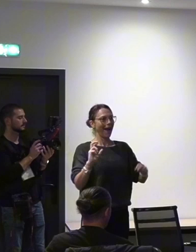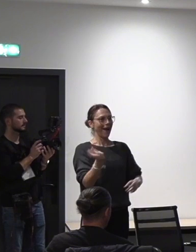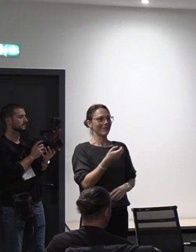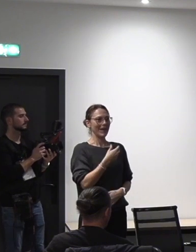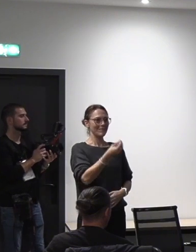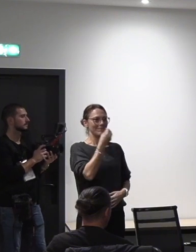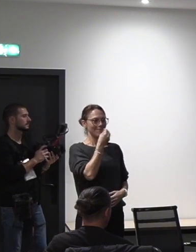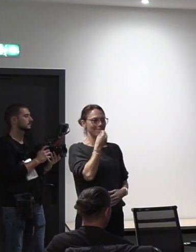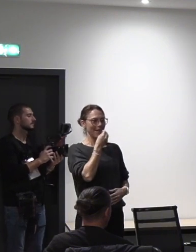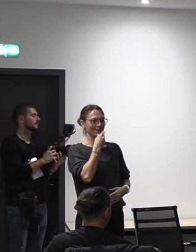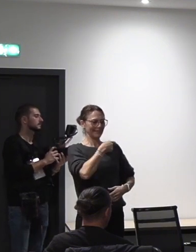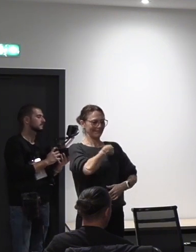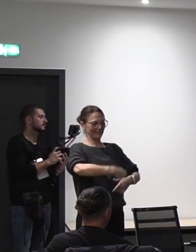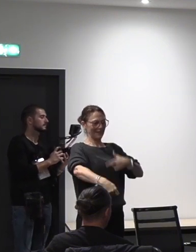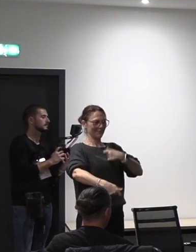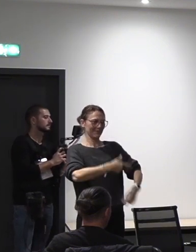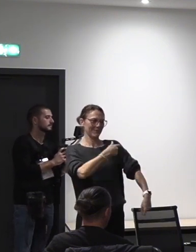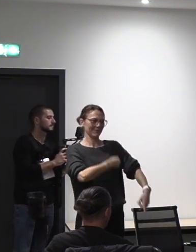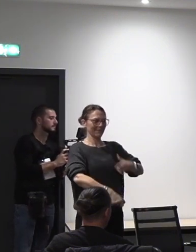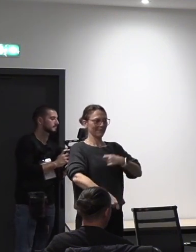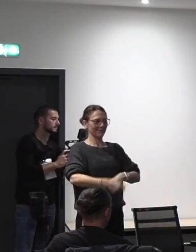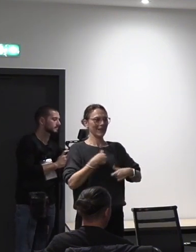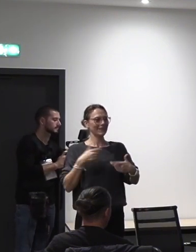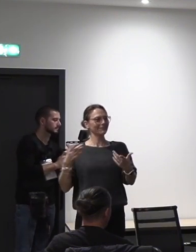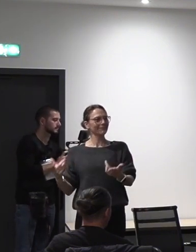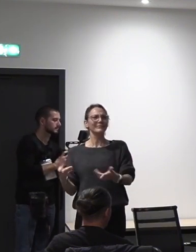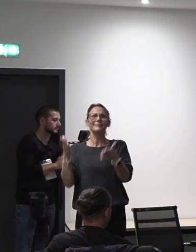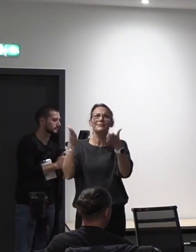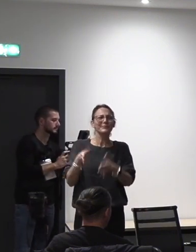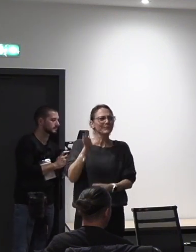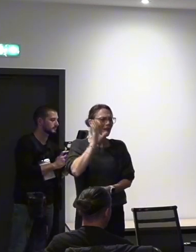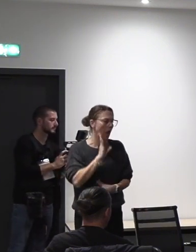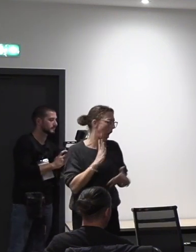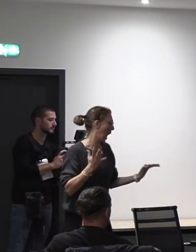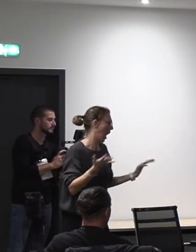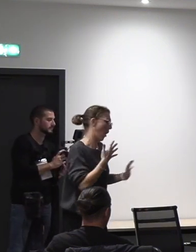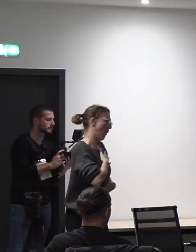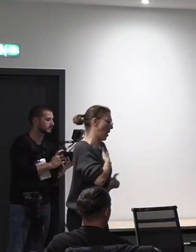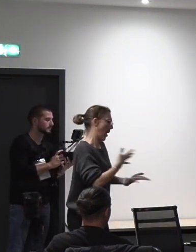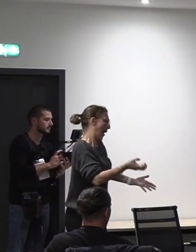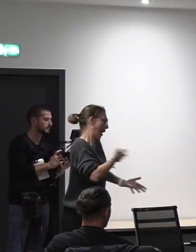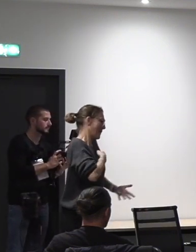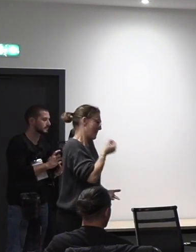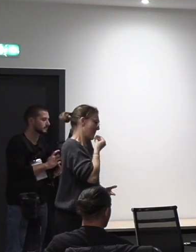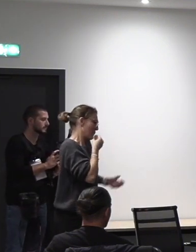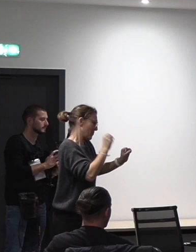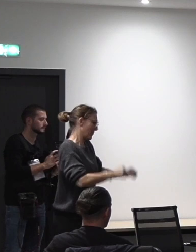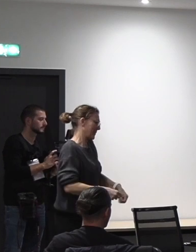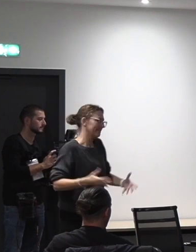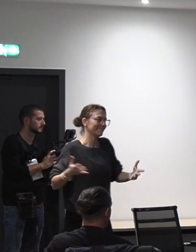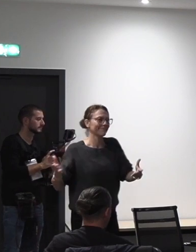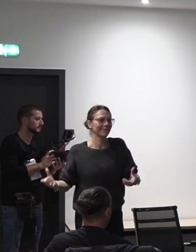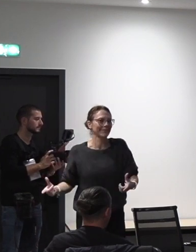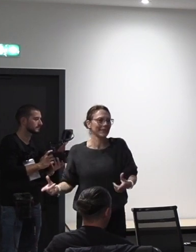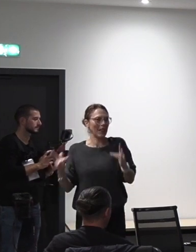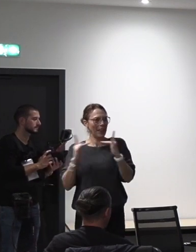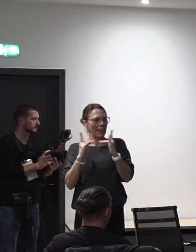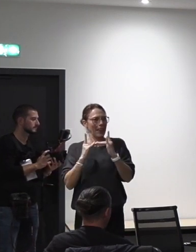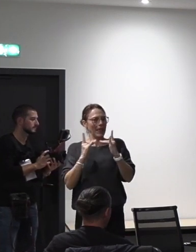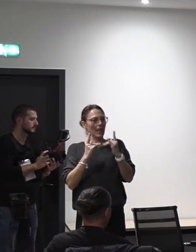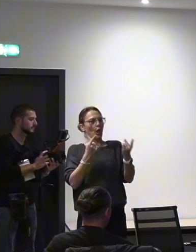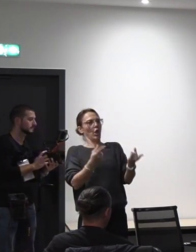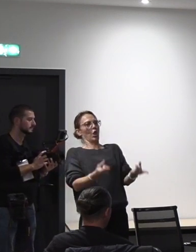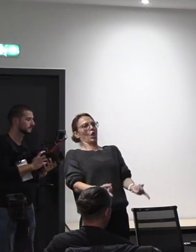enlever mes perfusions, la ménagère et l'aide-soignante adorable me dit « Monsieur Caillon, on est trop content, vous allez pouvoir manger ». Et voilà qu'on m'amène sur mon lit où j'étais